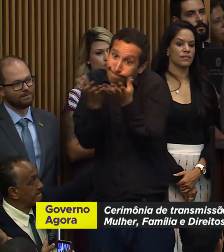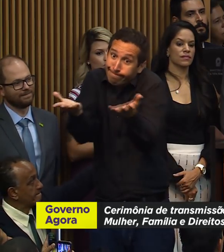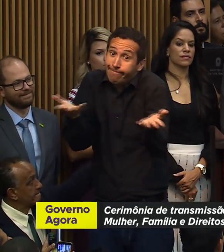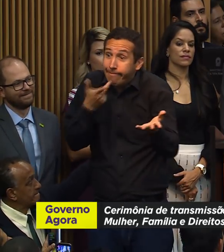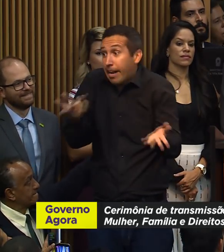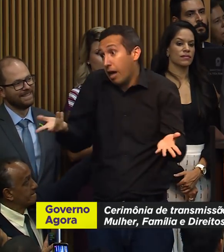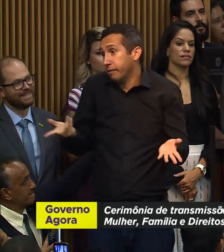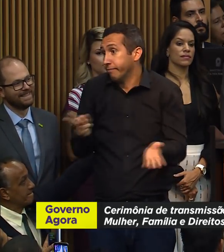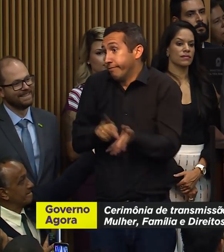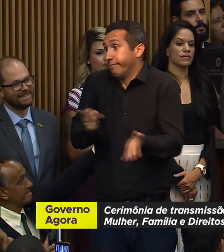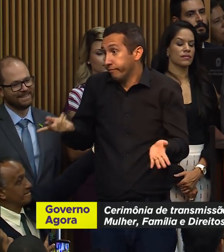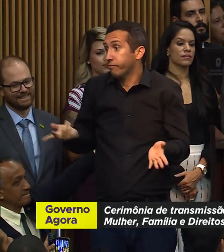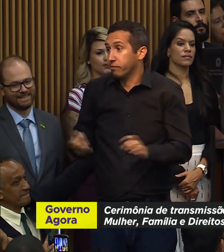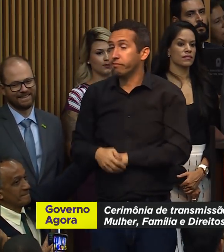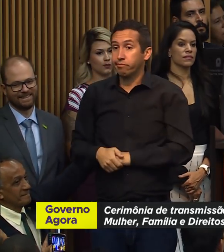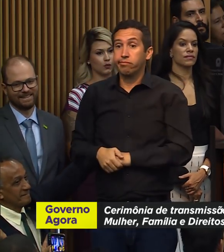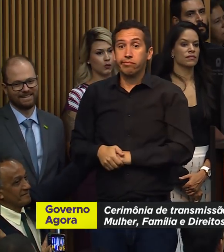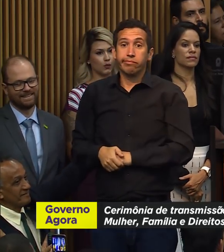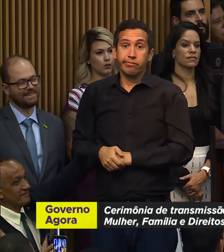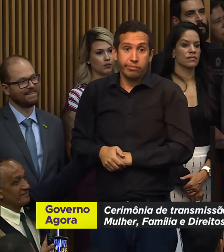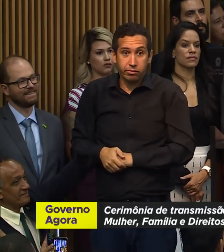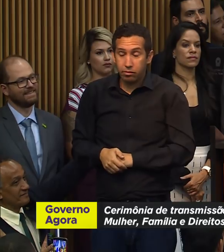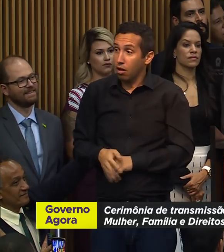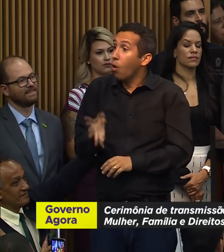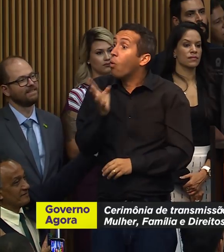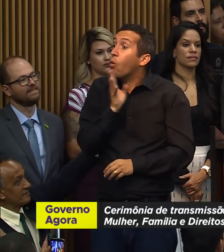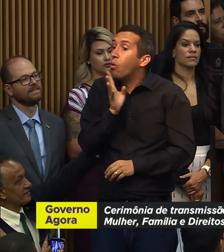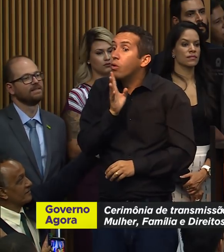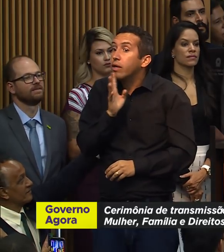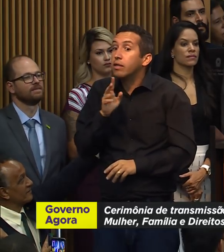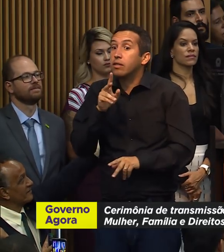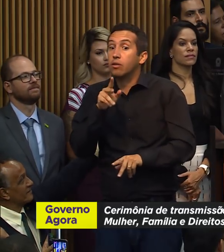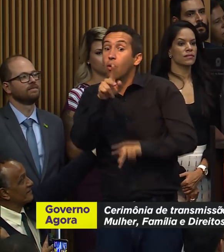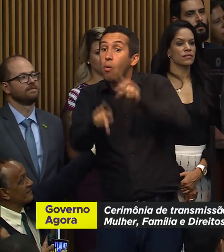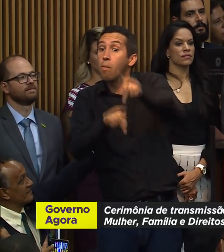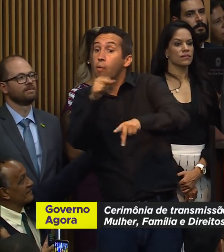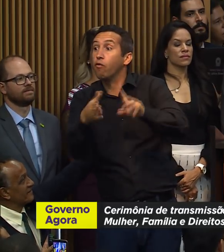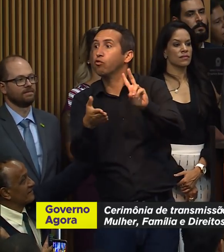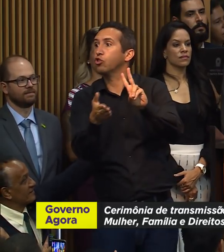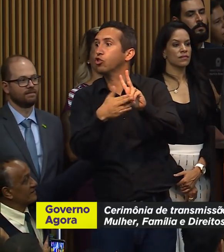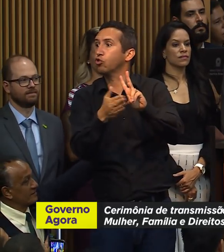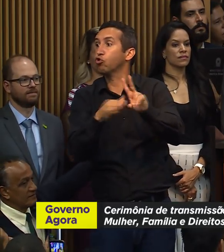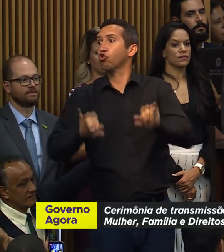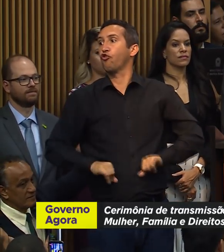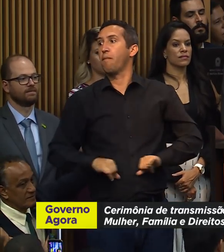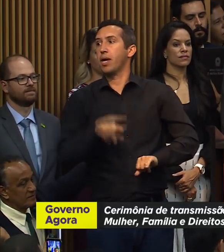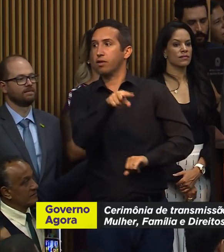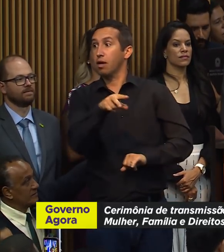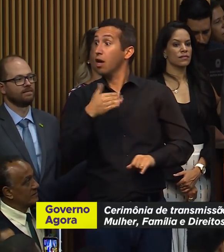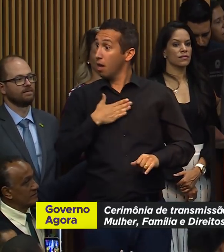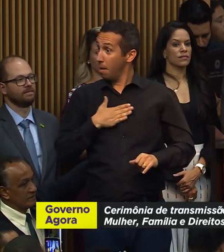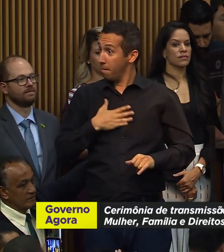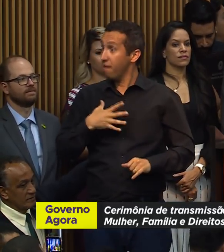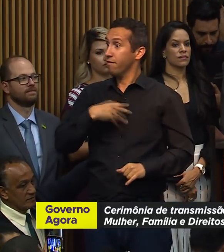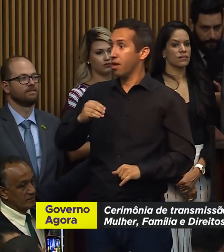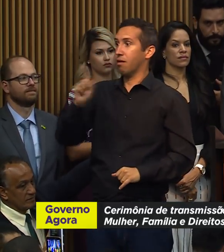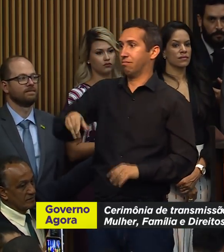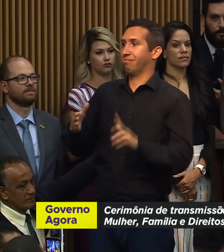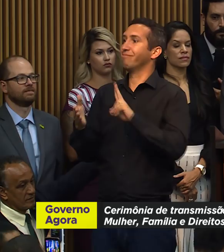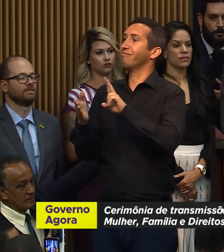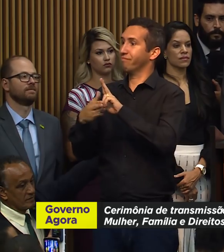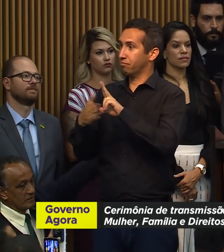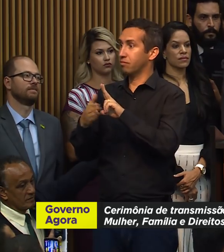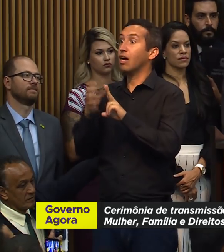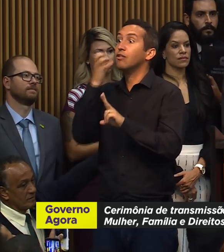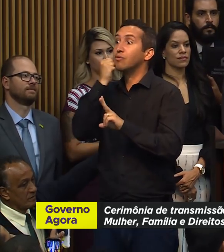falar. Conheço de perto a luta dos povos indígenas. Sou mãe de uma menina indígena.